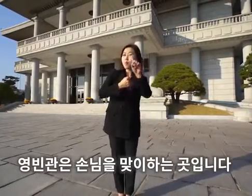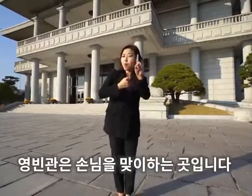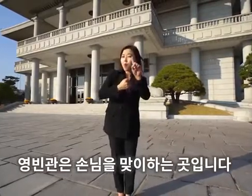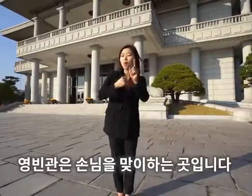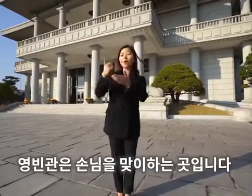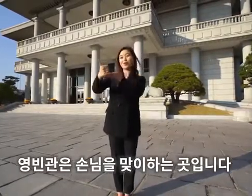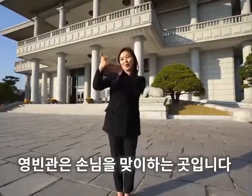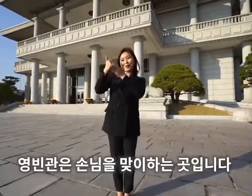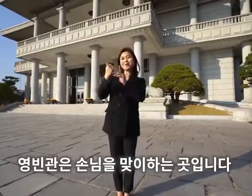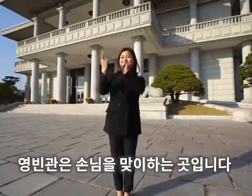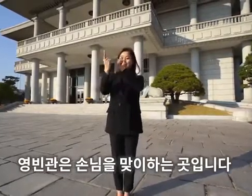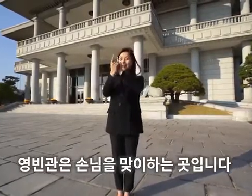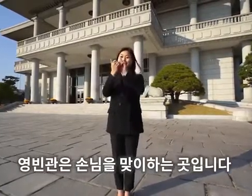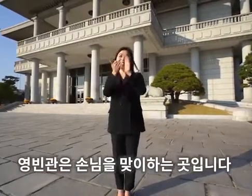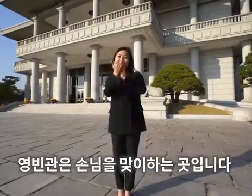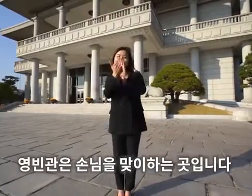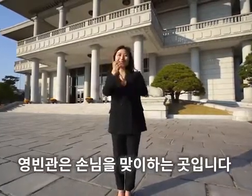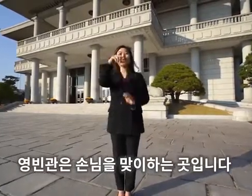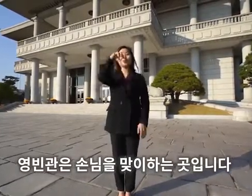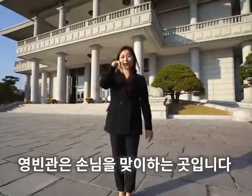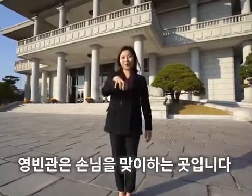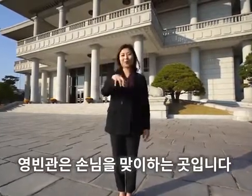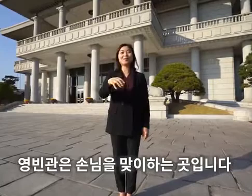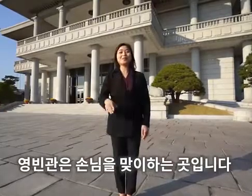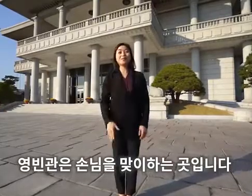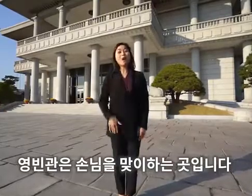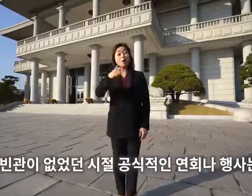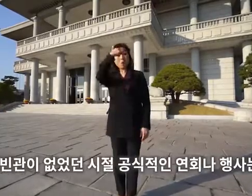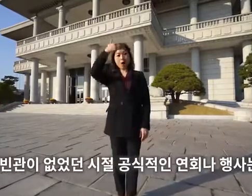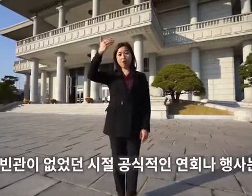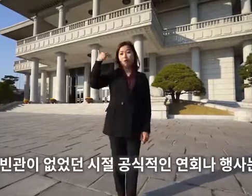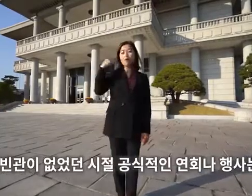영빈관은 손님을 맞이하는 곳입니다.